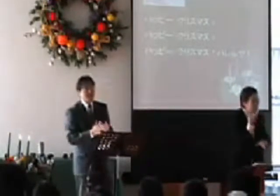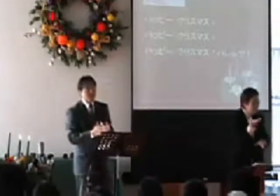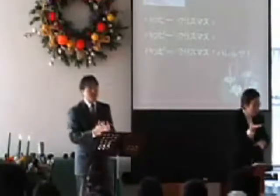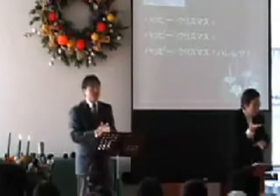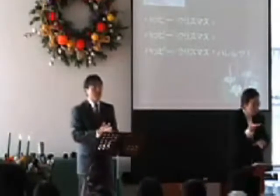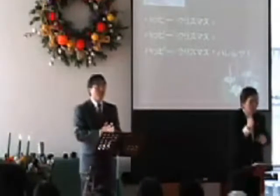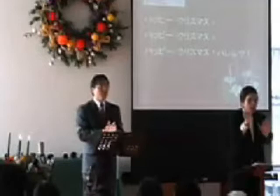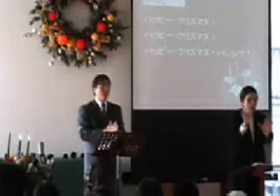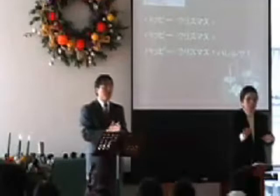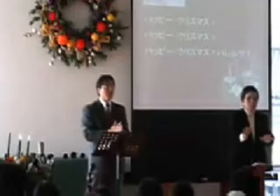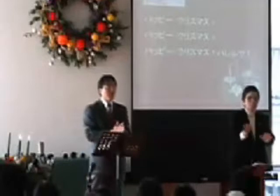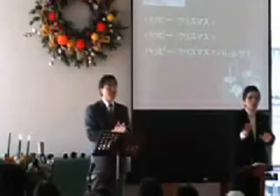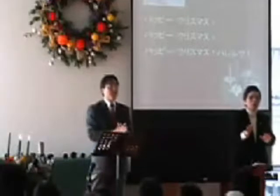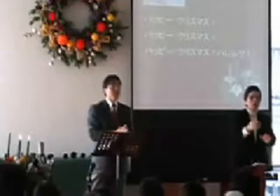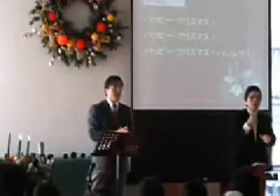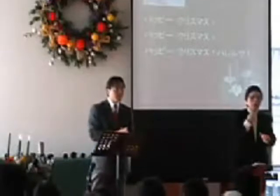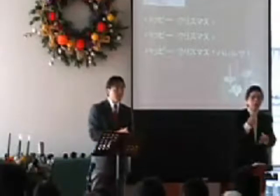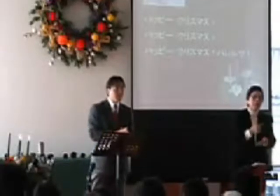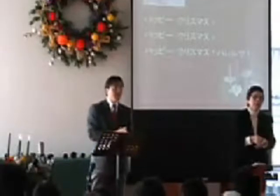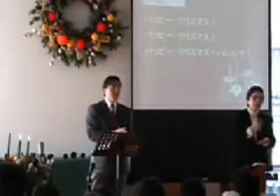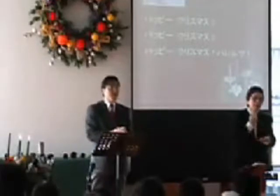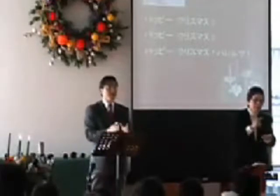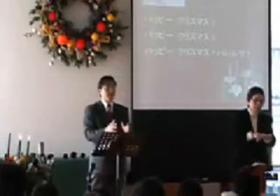、昔はですね、